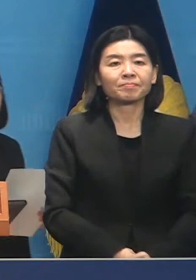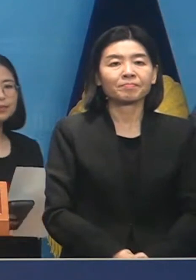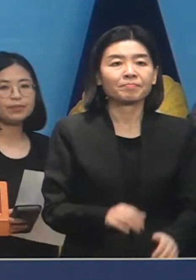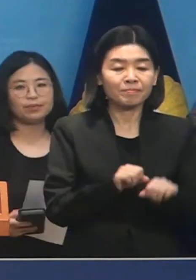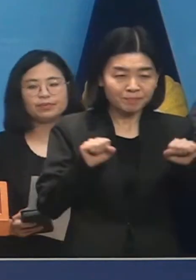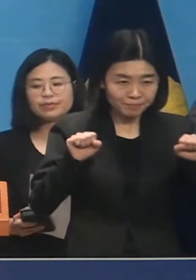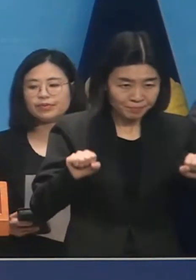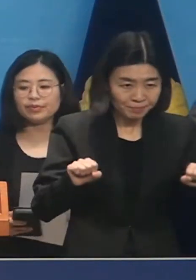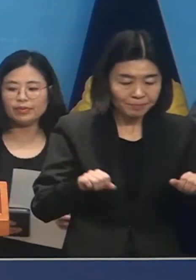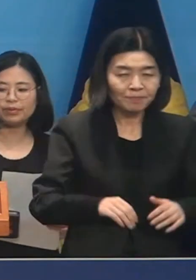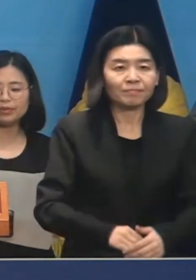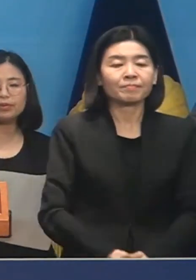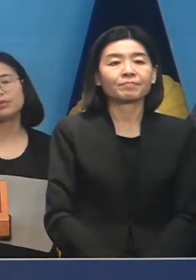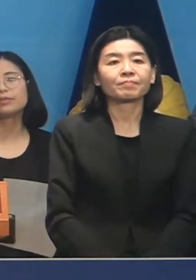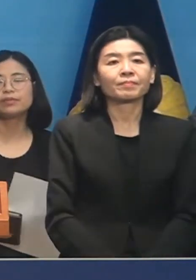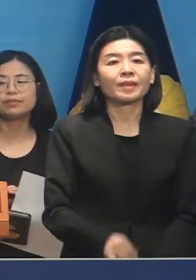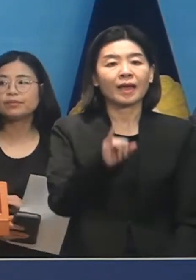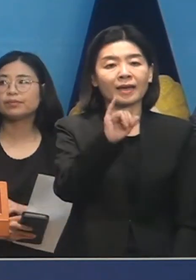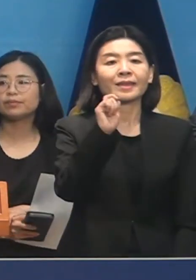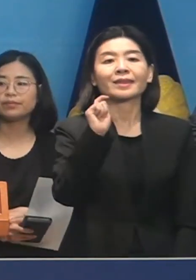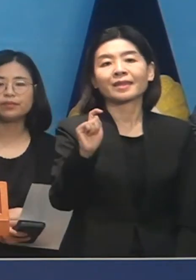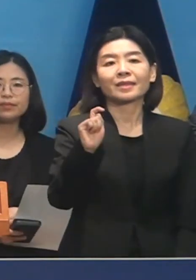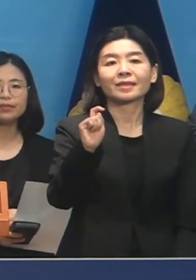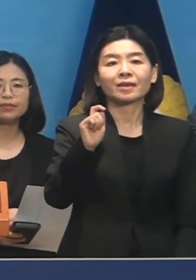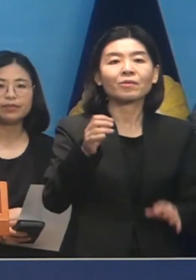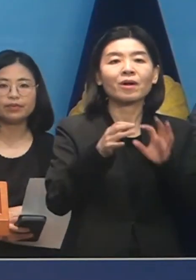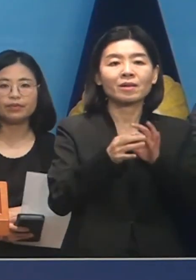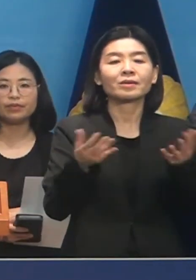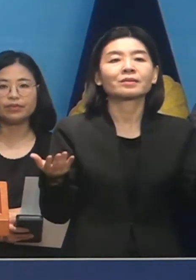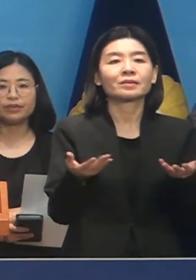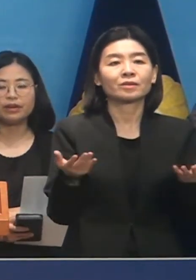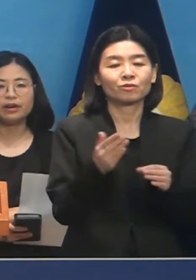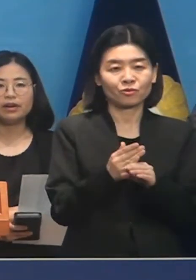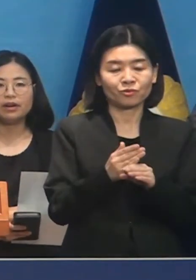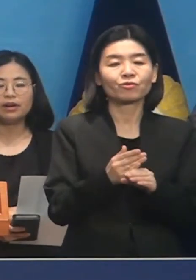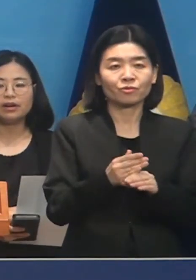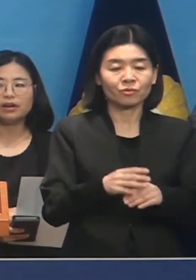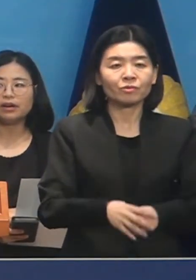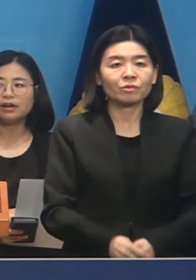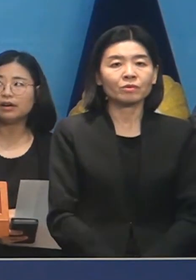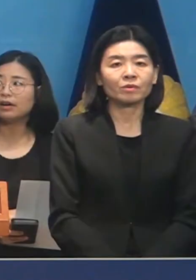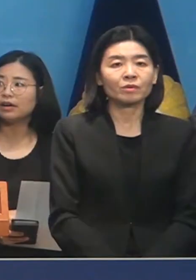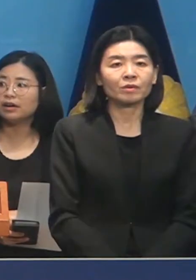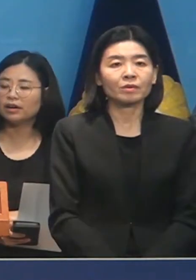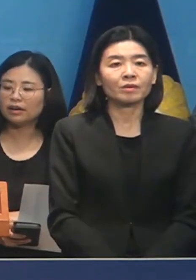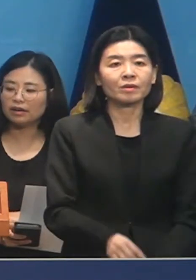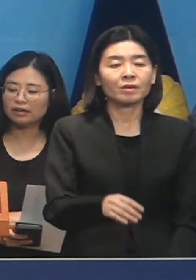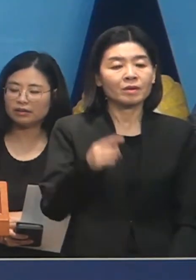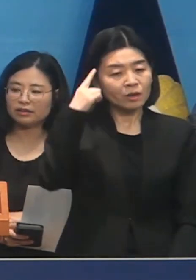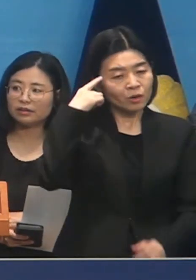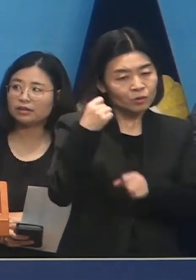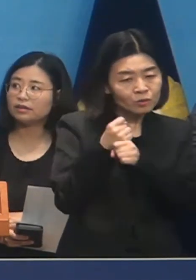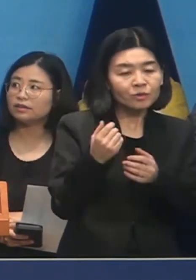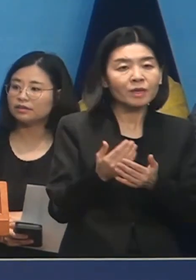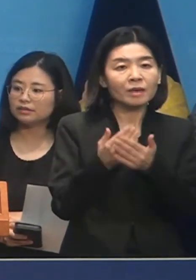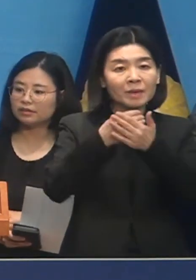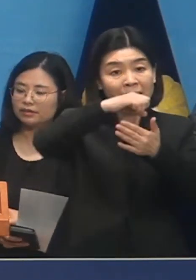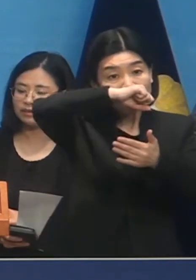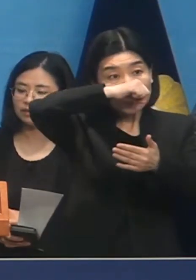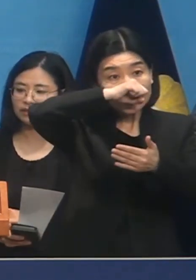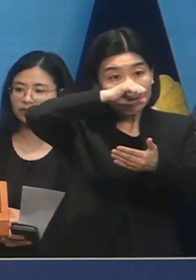안녕하십니까. 네, IT 현장에서 일하고 있는 이현상입니다. 실질적으로 R&D 예산